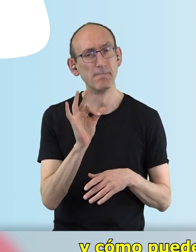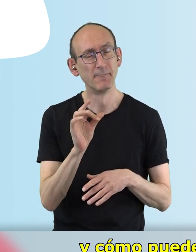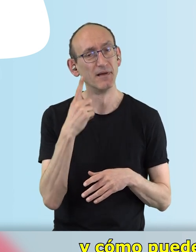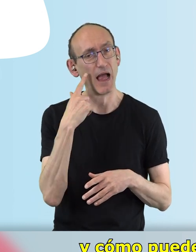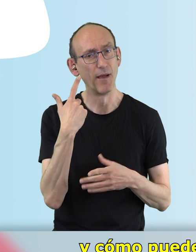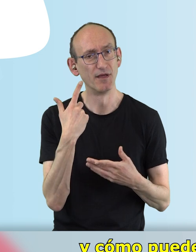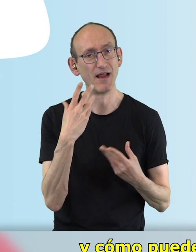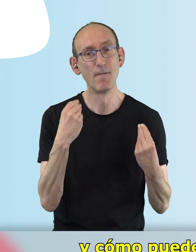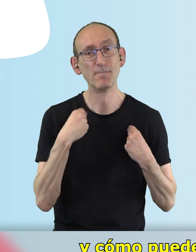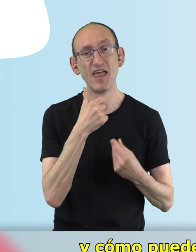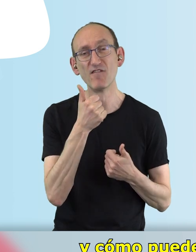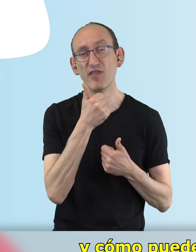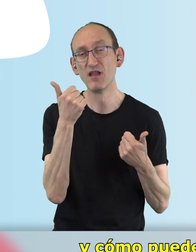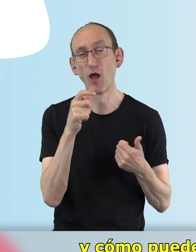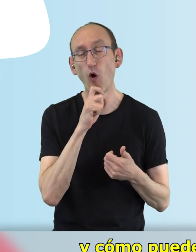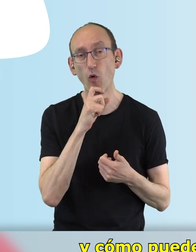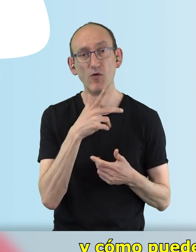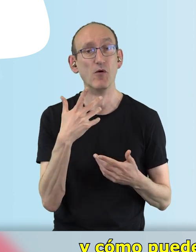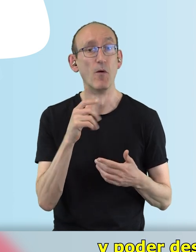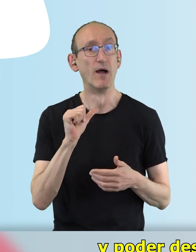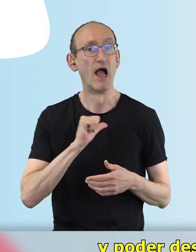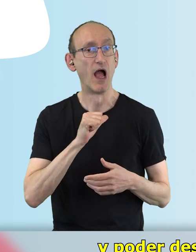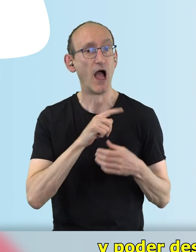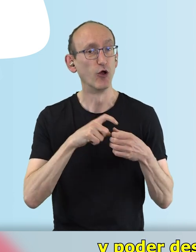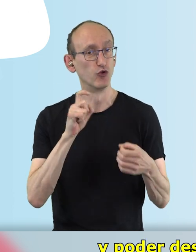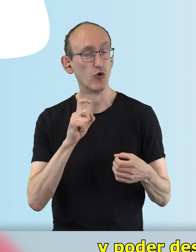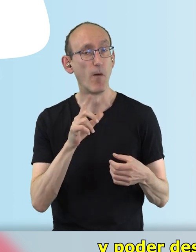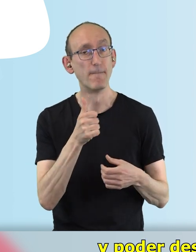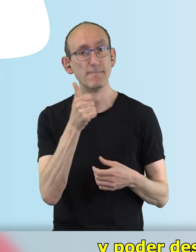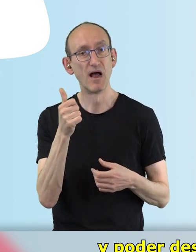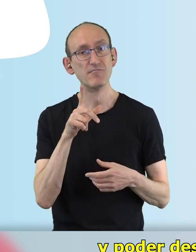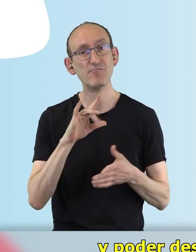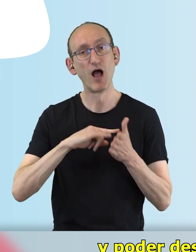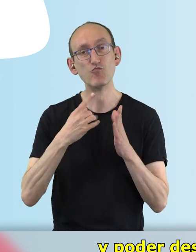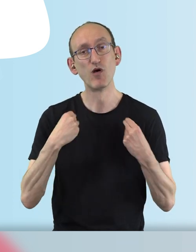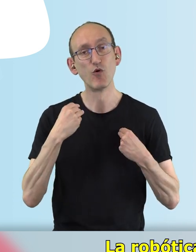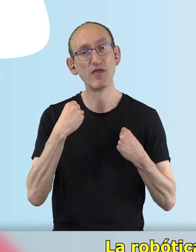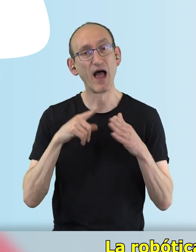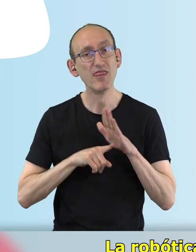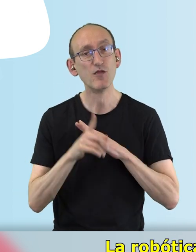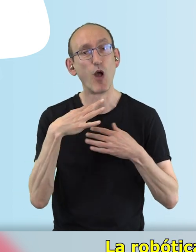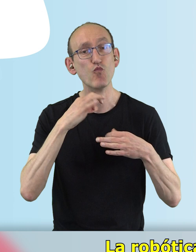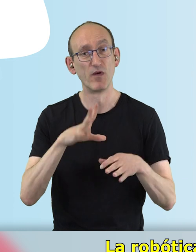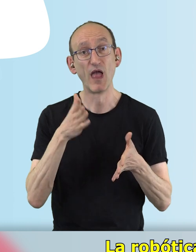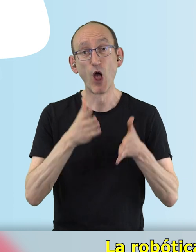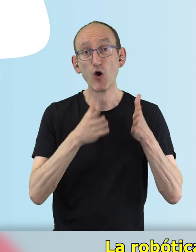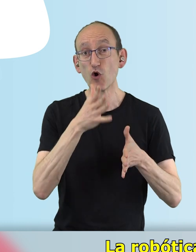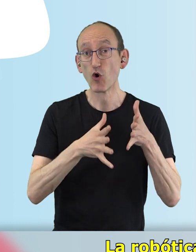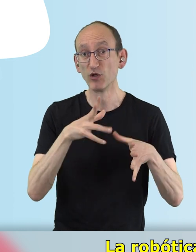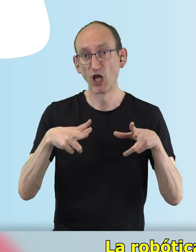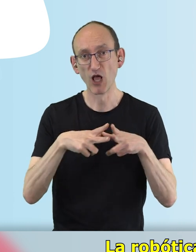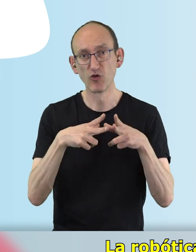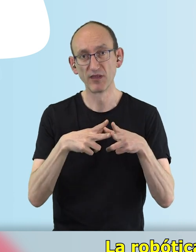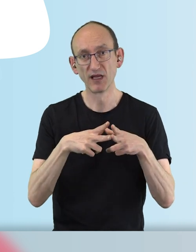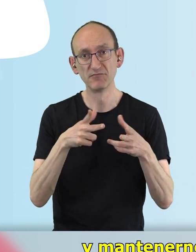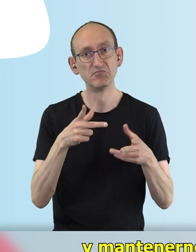pueden hacerte la vida más fácil, ser más autónomo y poder desarrollar tu proyecto de vida. La robótica social puede